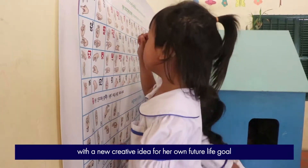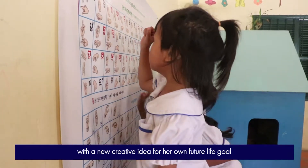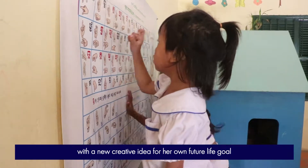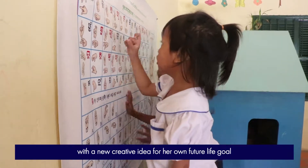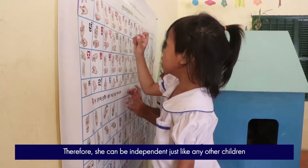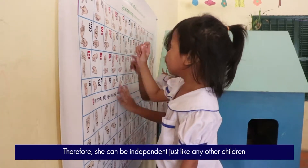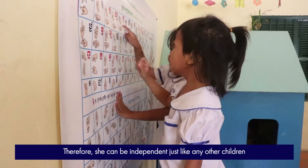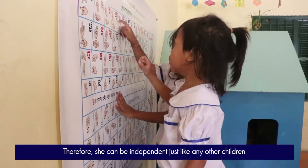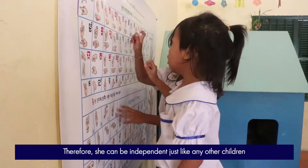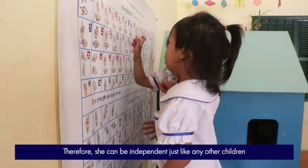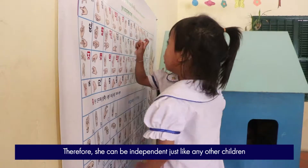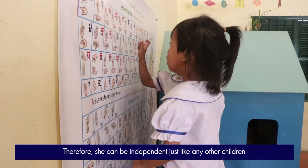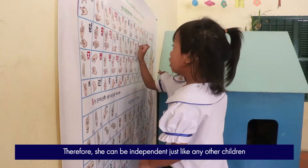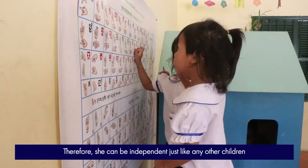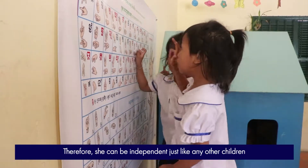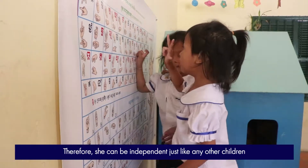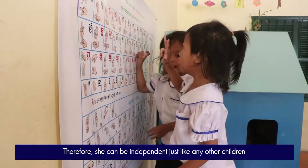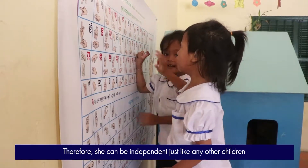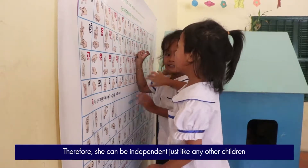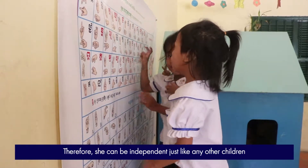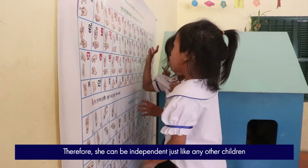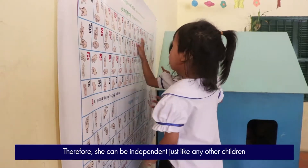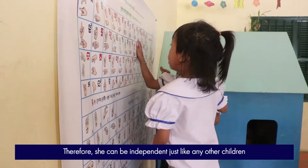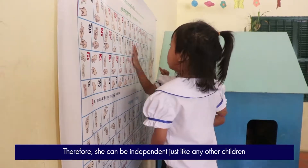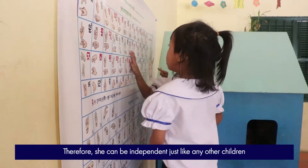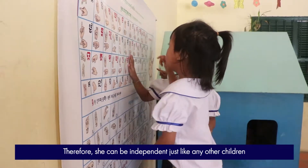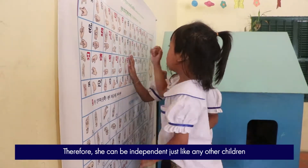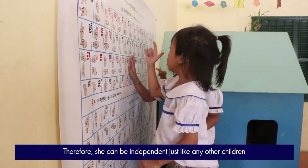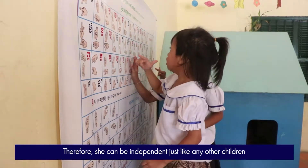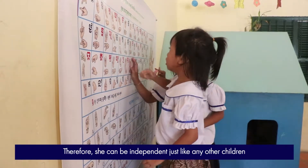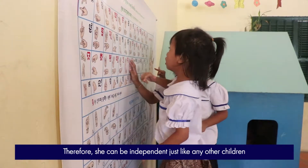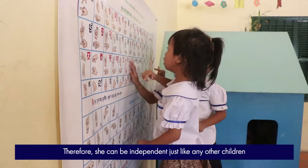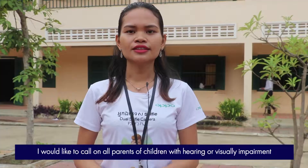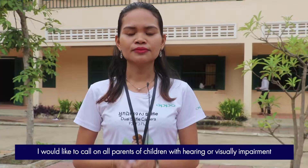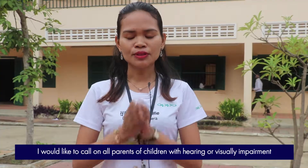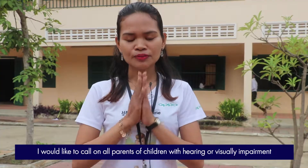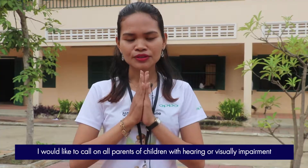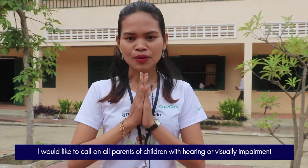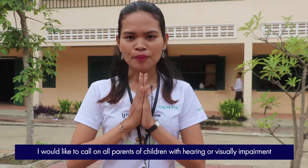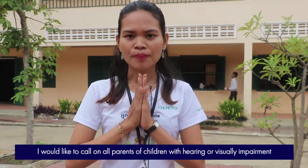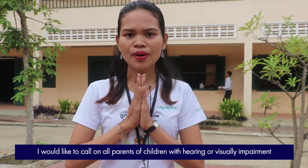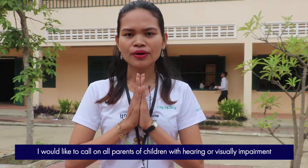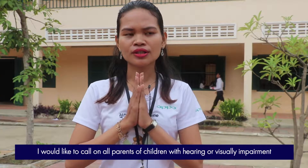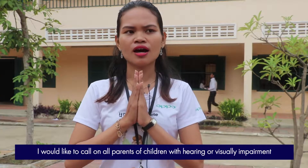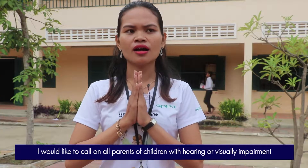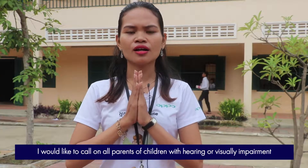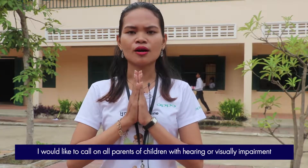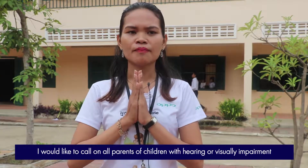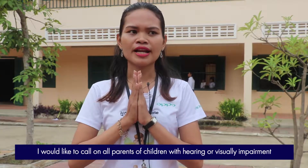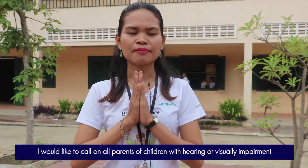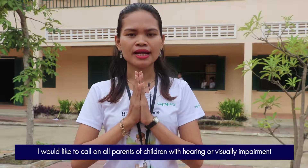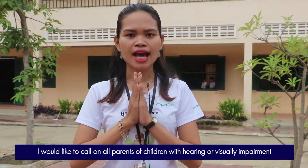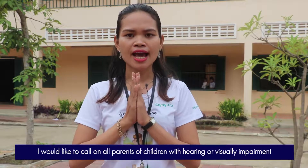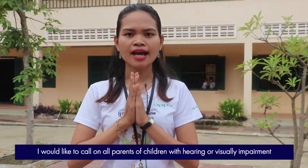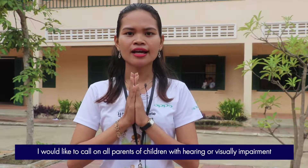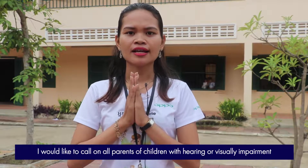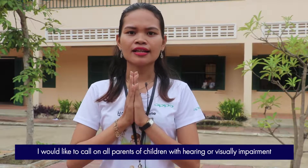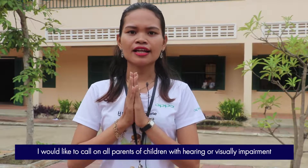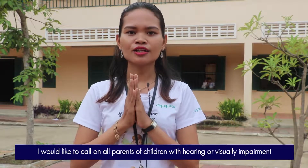kề cái anh phân bẹt luôn kề bàn đôi khi mình đã tay chẳng cứ nhom xôm sờ nón po tại đó bị đa đại nơi tu